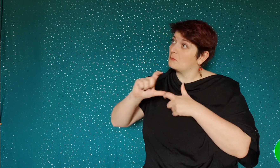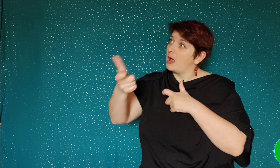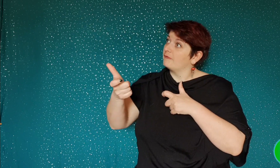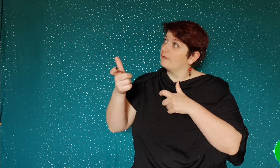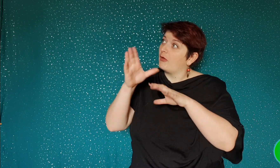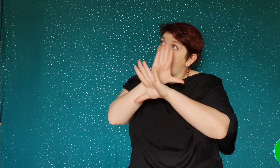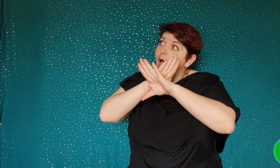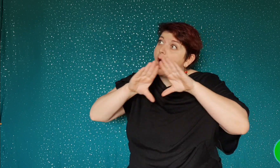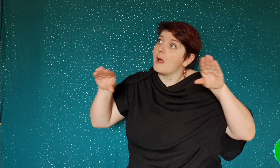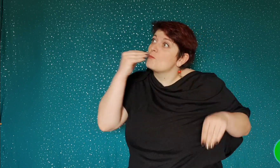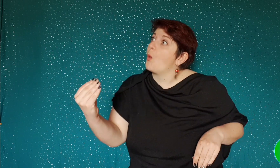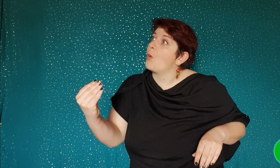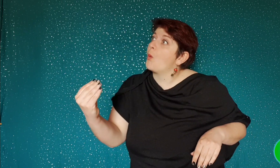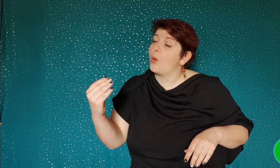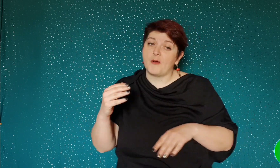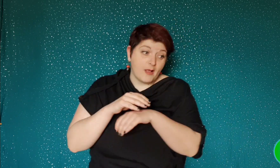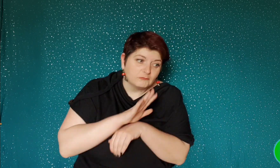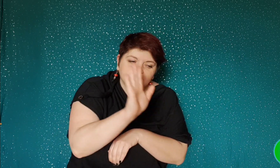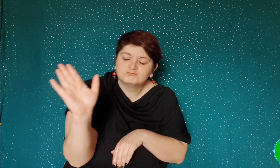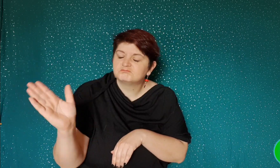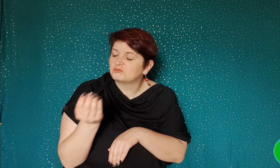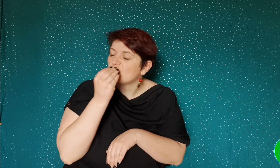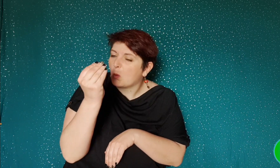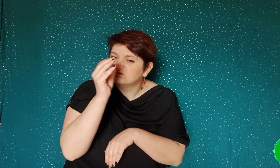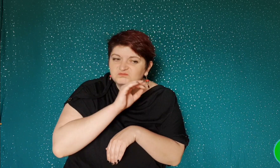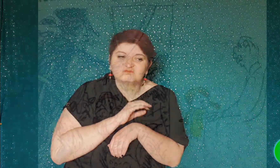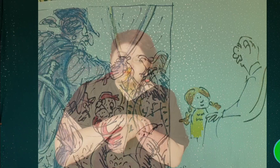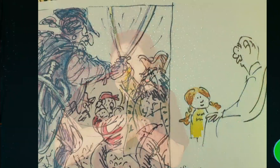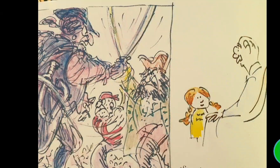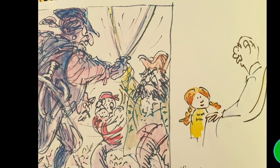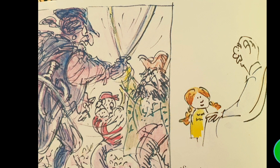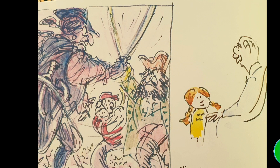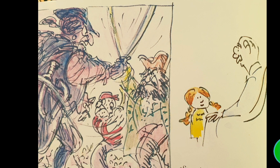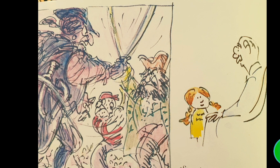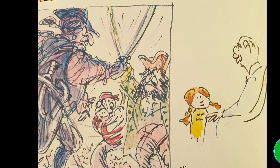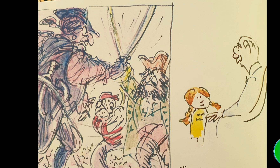Tout était calme ensuite, demanda Louis. Oui, dit grand-père.